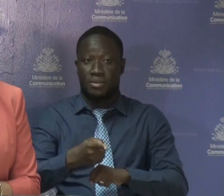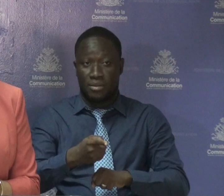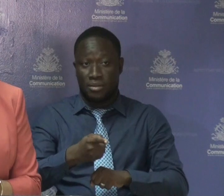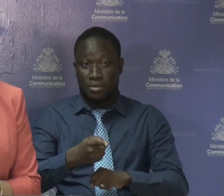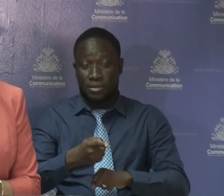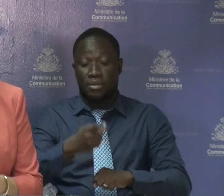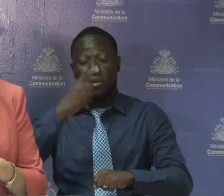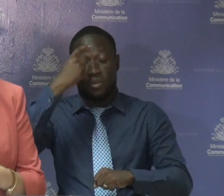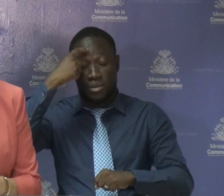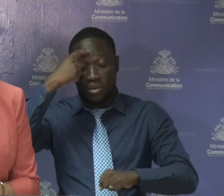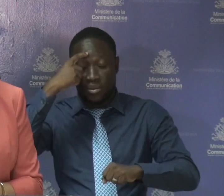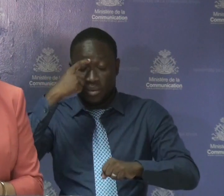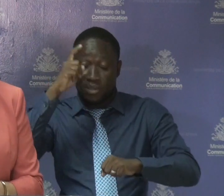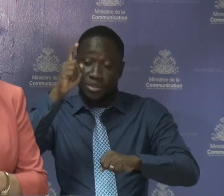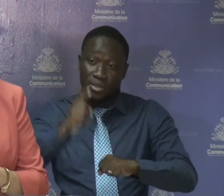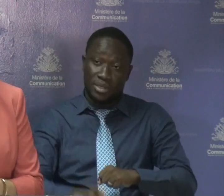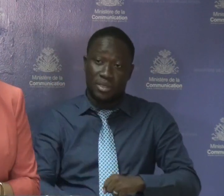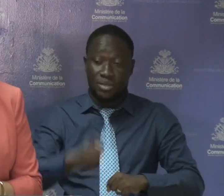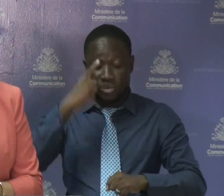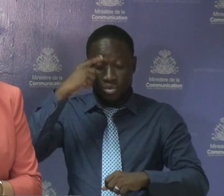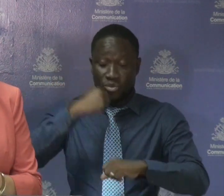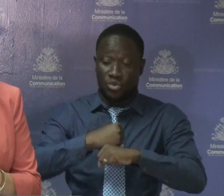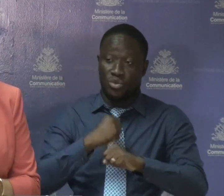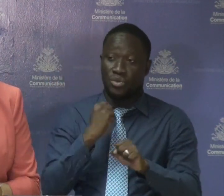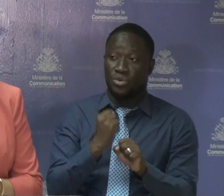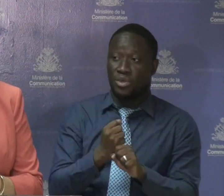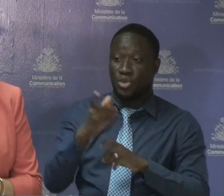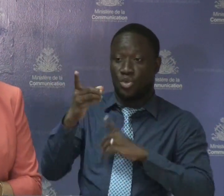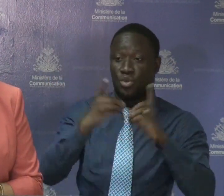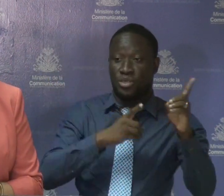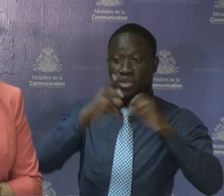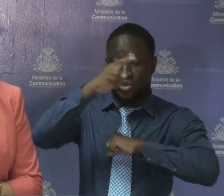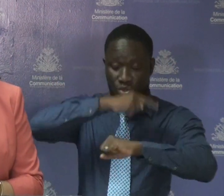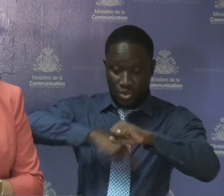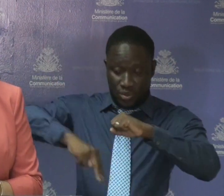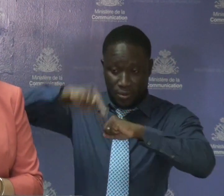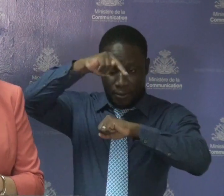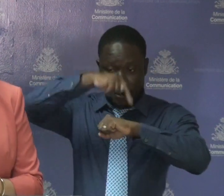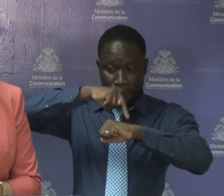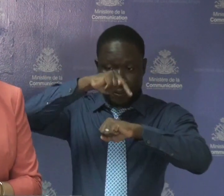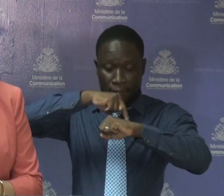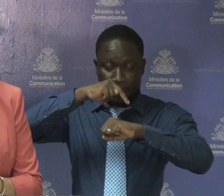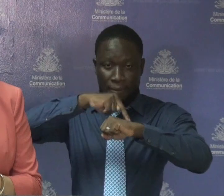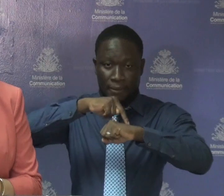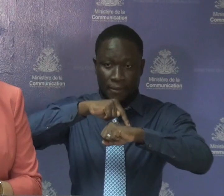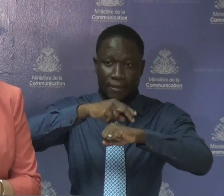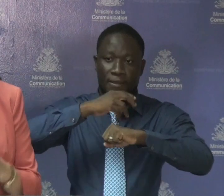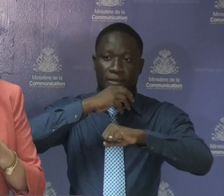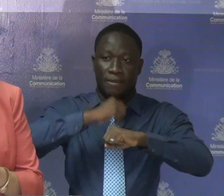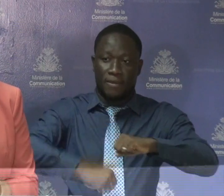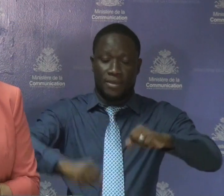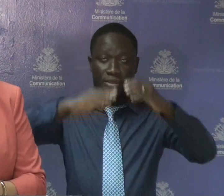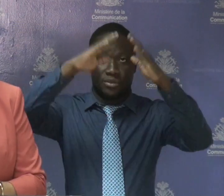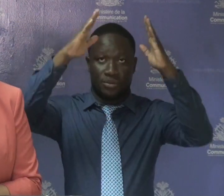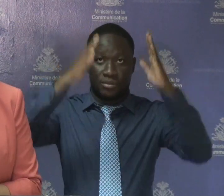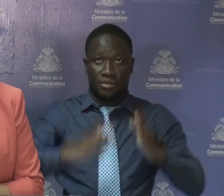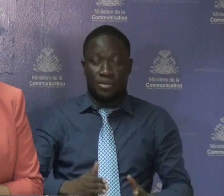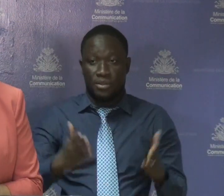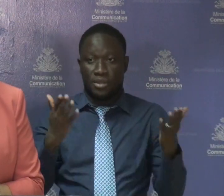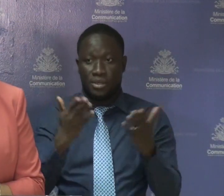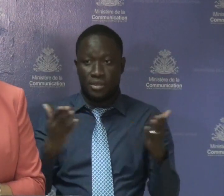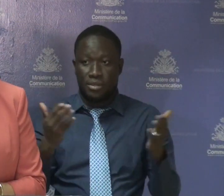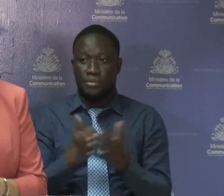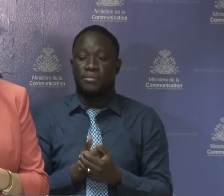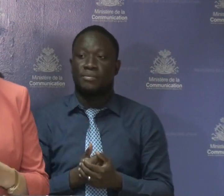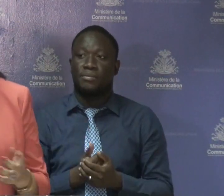Et ça, c'est un bagage qui est nécessaire pour nous créer une direction nationale des sites touristiques, de la gestion des sites